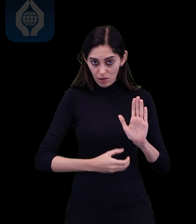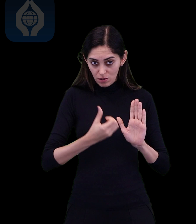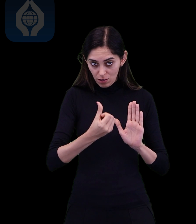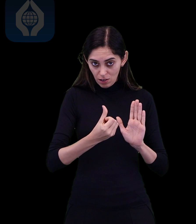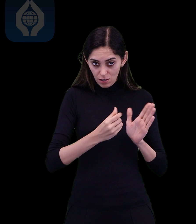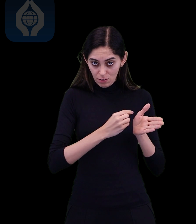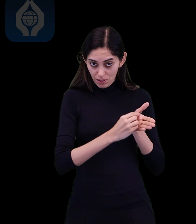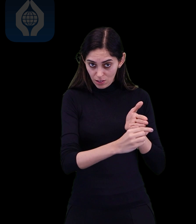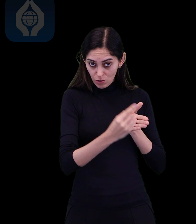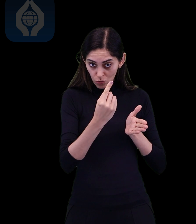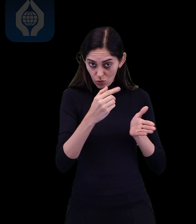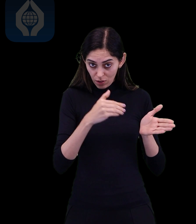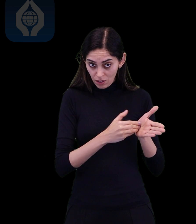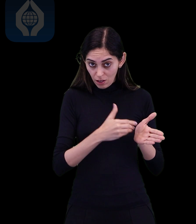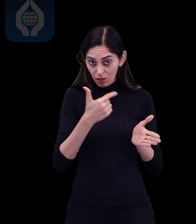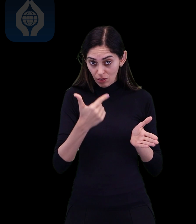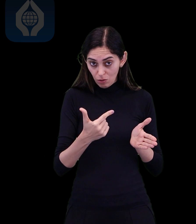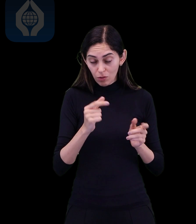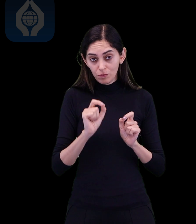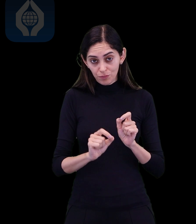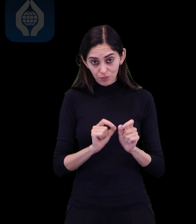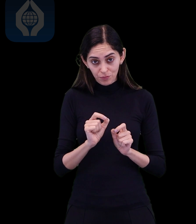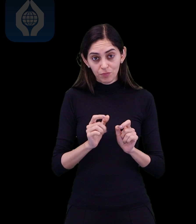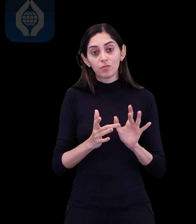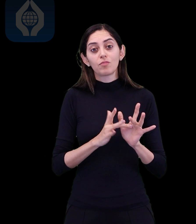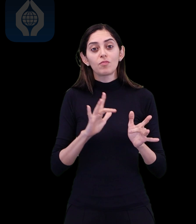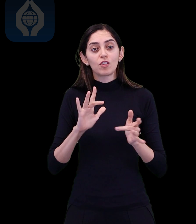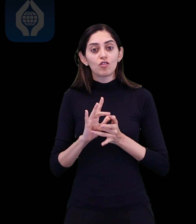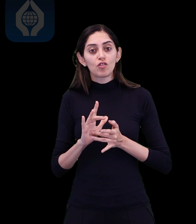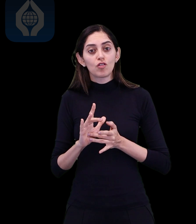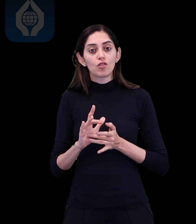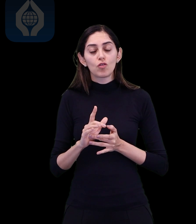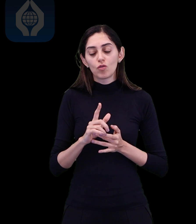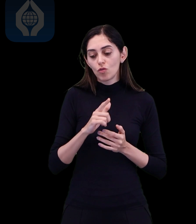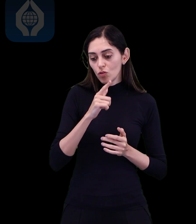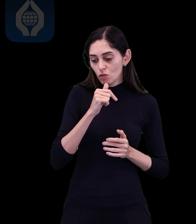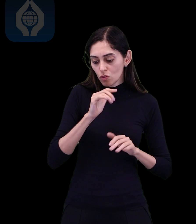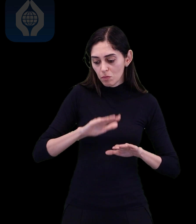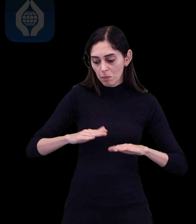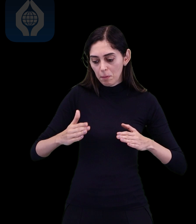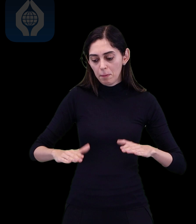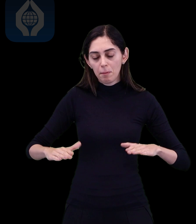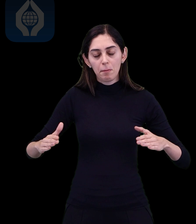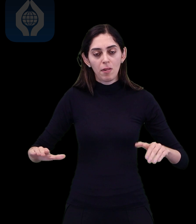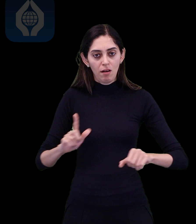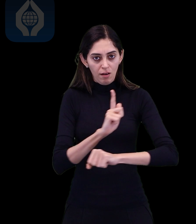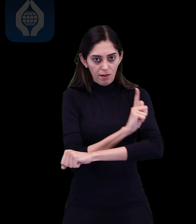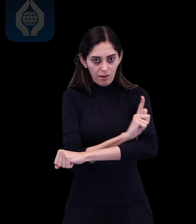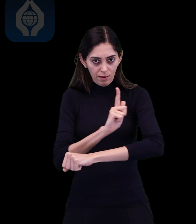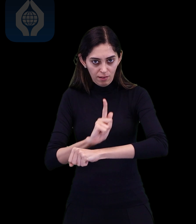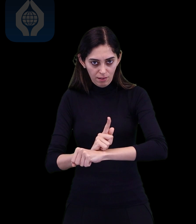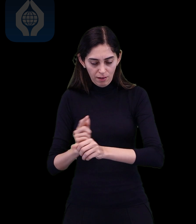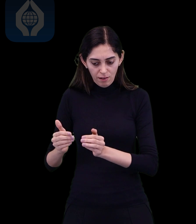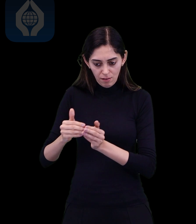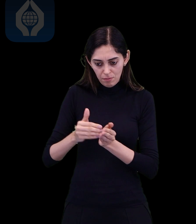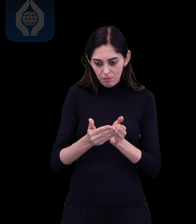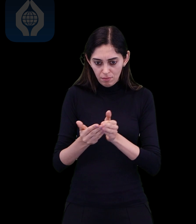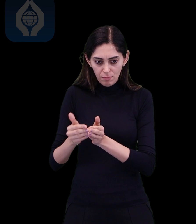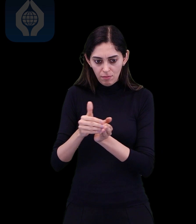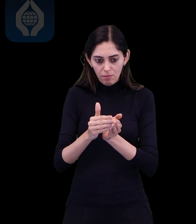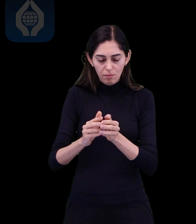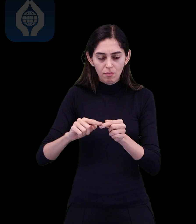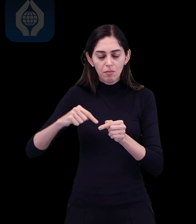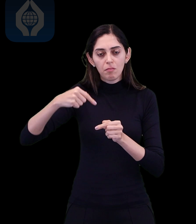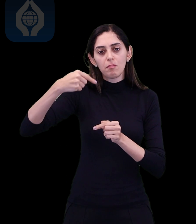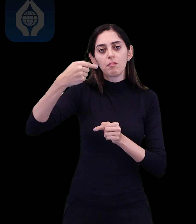capítulo 6, 1 e 2 nos diz: algum tempo depois, Jesus atravessou o outro lado do mar da Galileia,